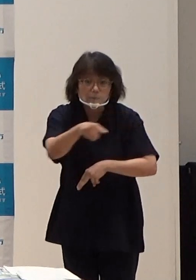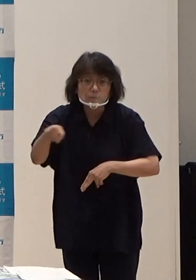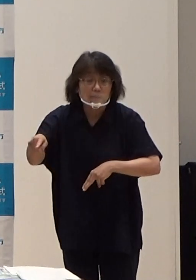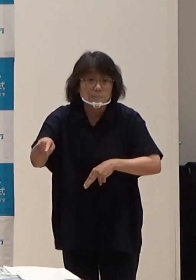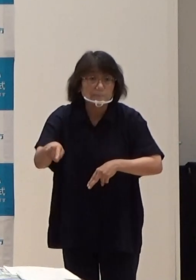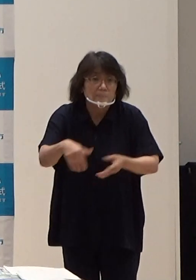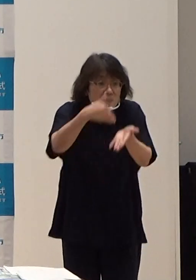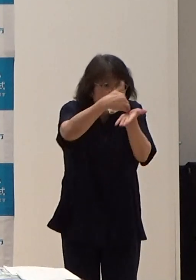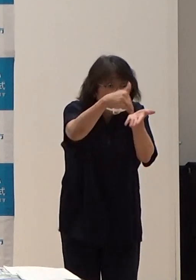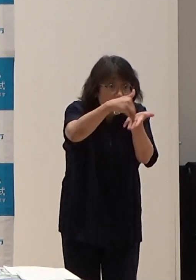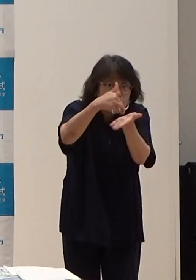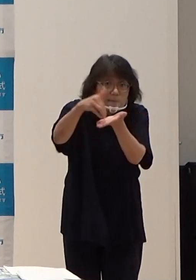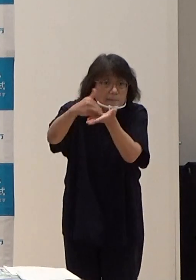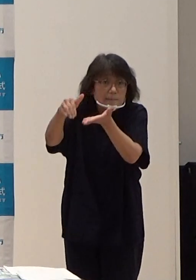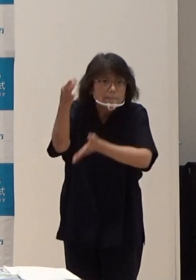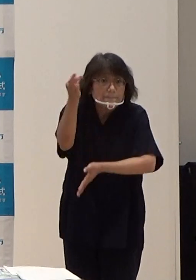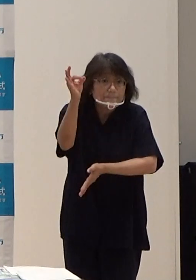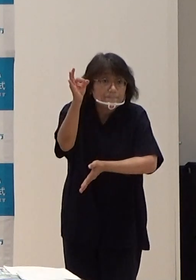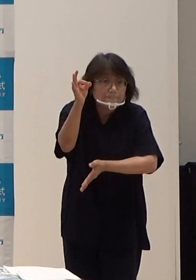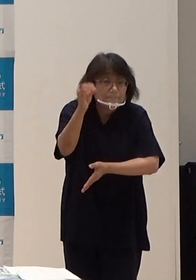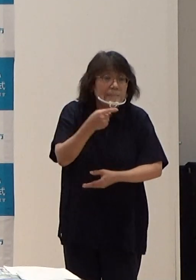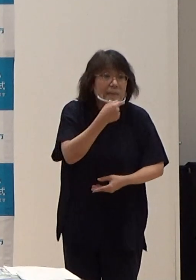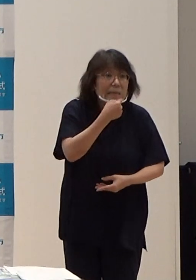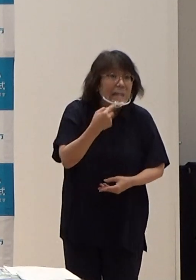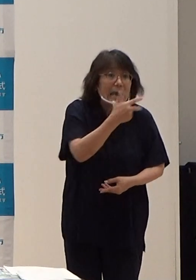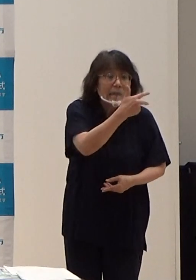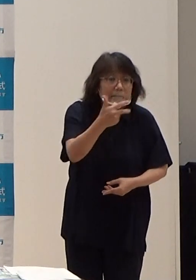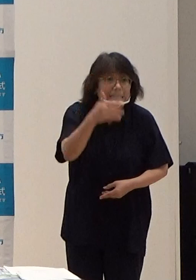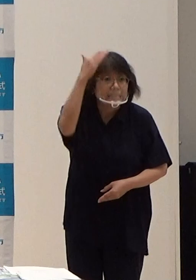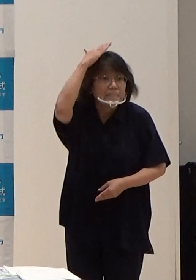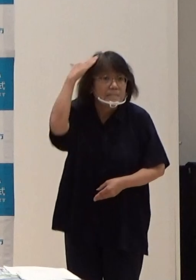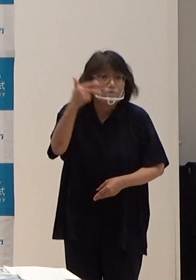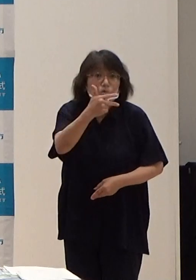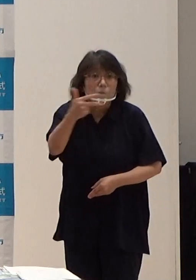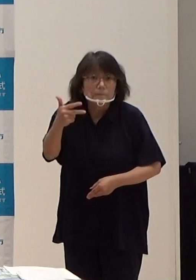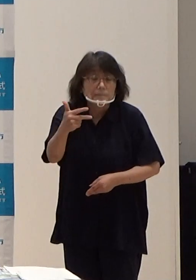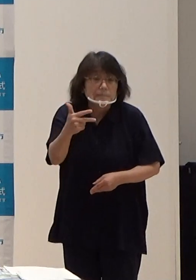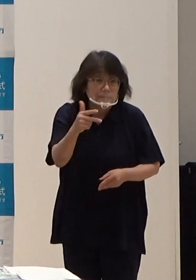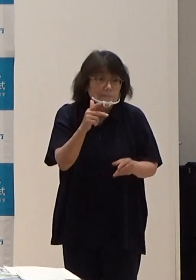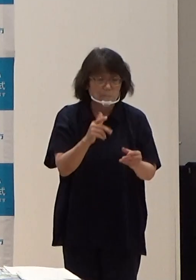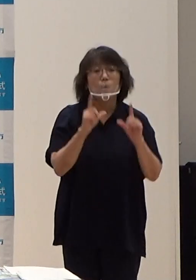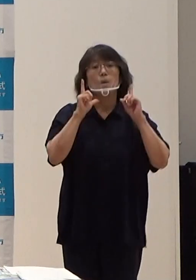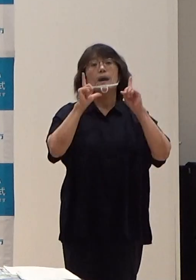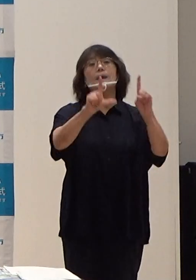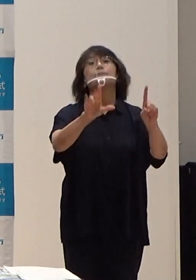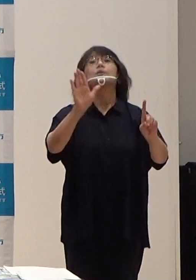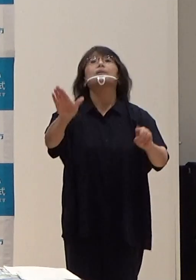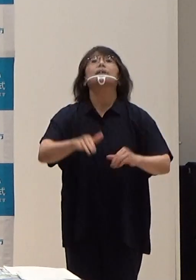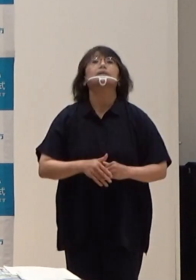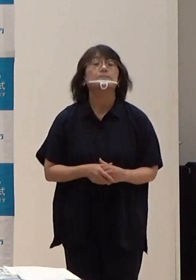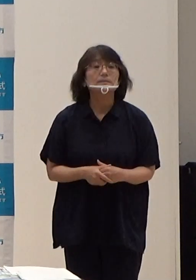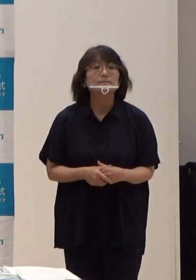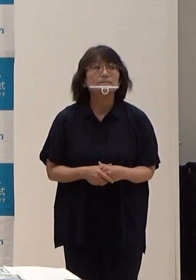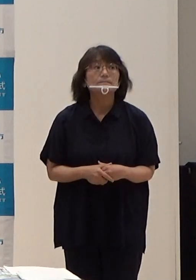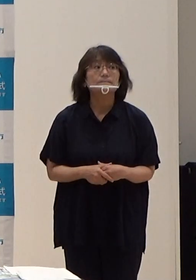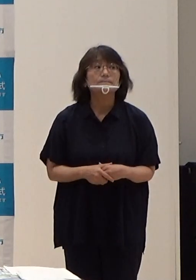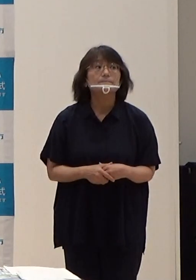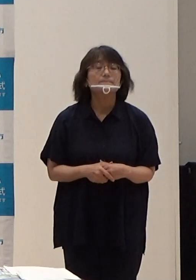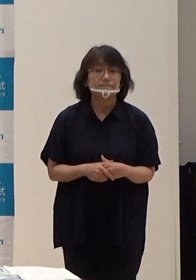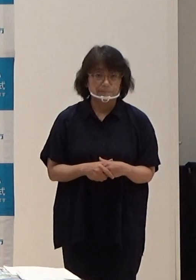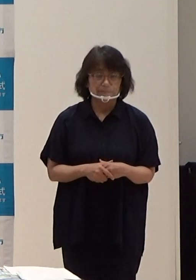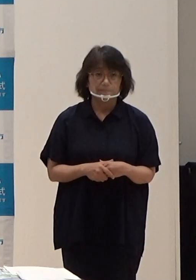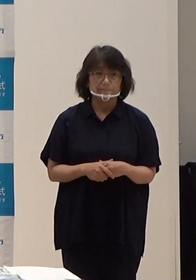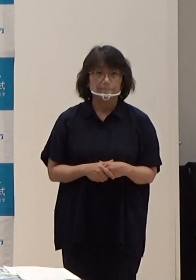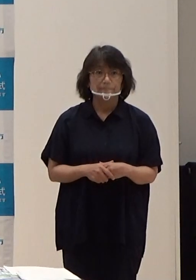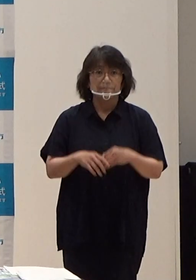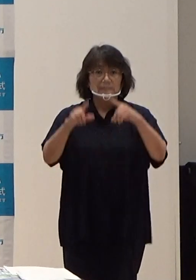採算状況っていうのを公表します。でそれを踏まえてこれから公的負担の